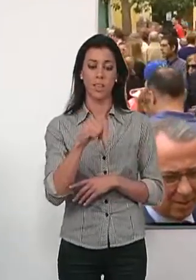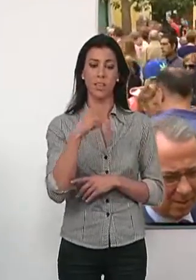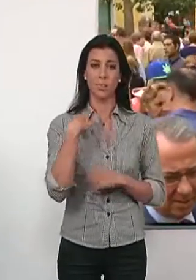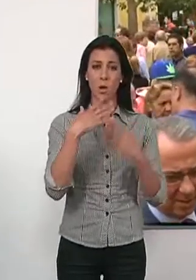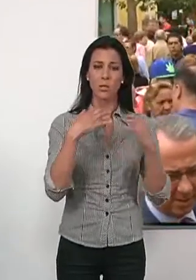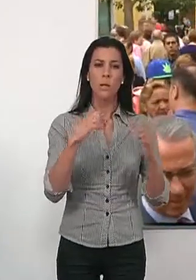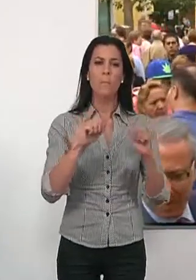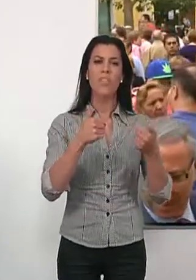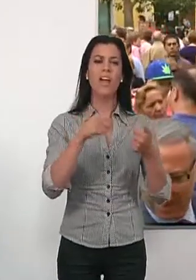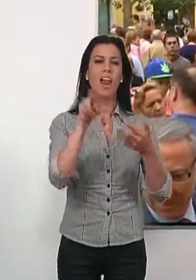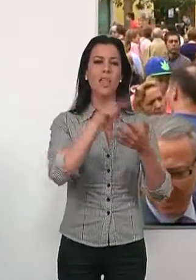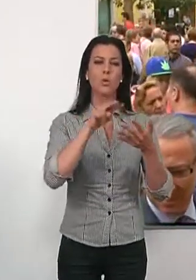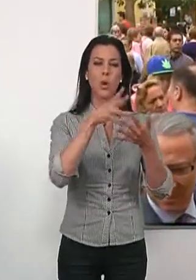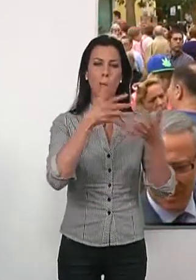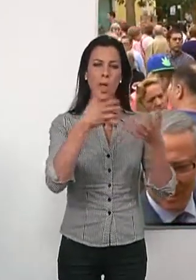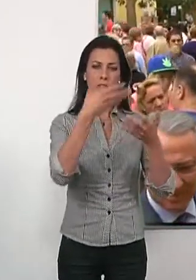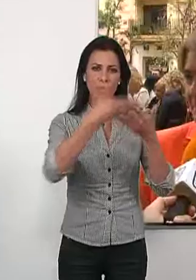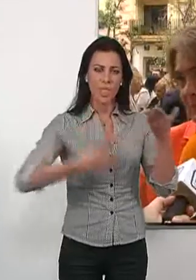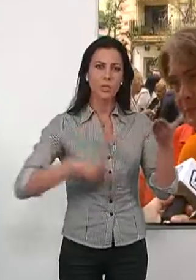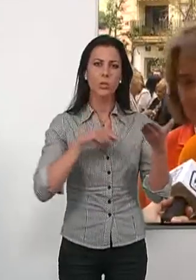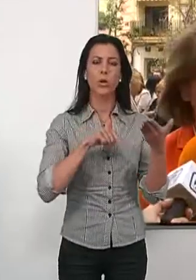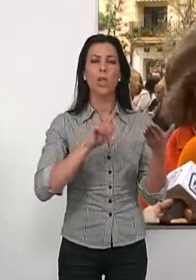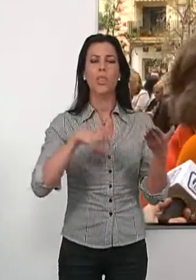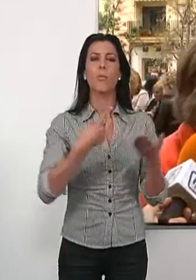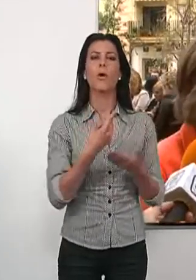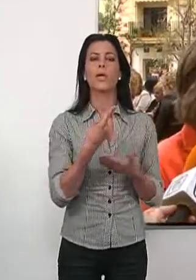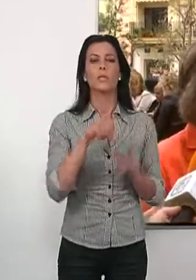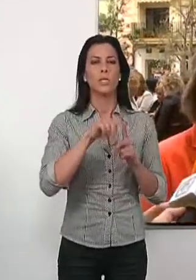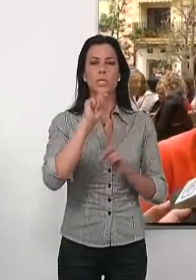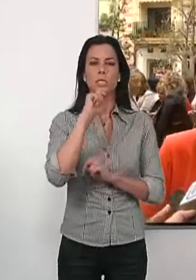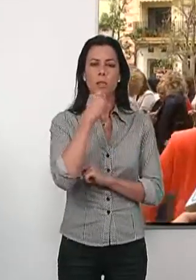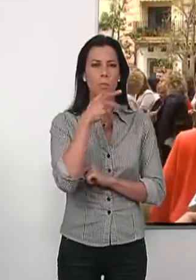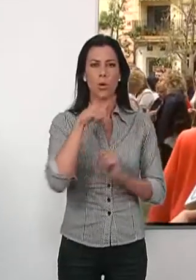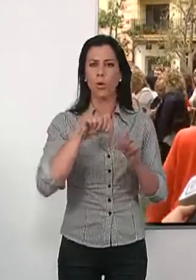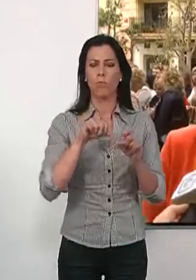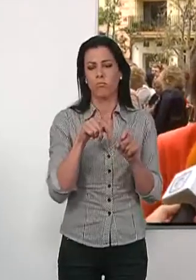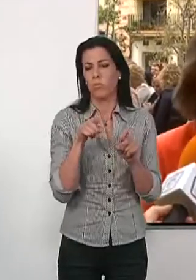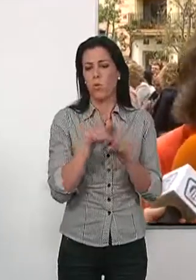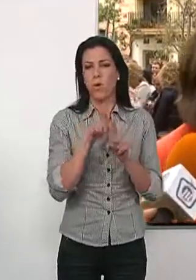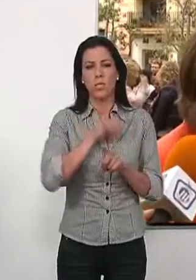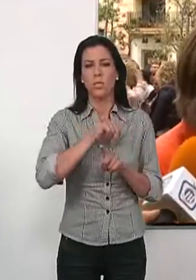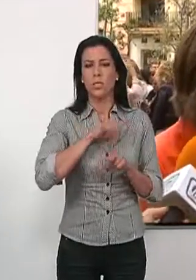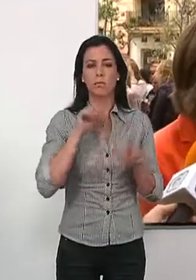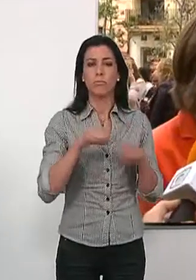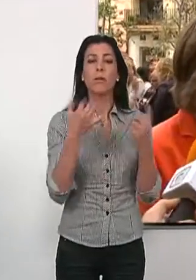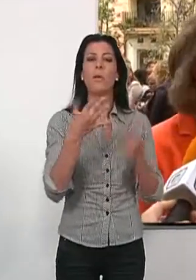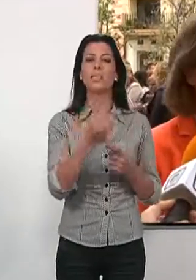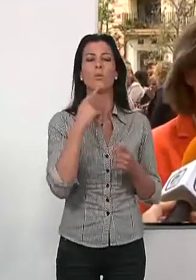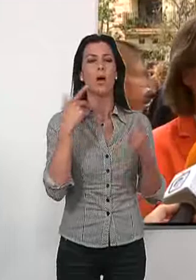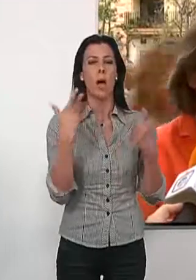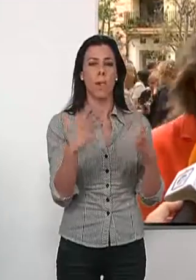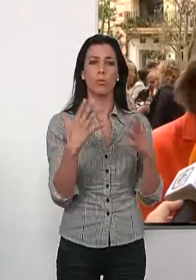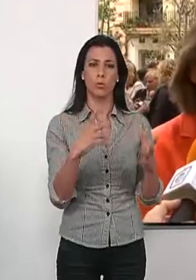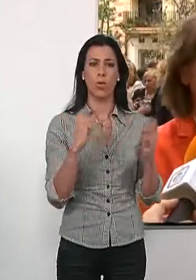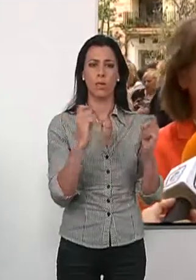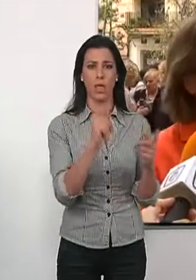el acto comenzó con la lectura de un manifiesto al que siguió un instante de silencio roto con un aplauso la alcaldesa